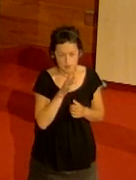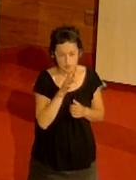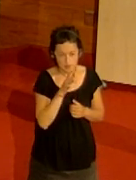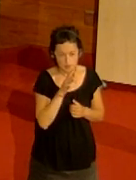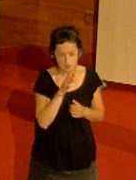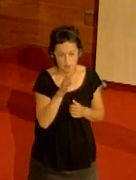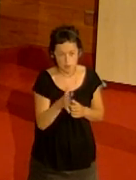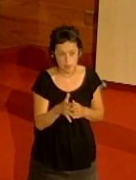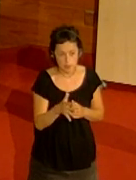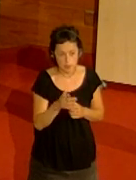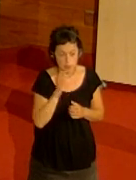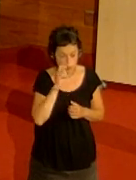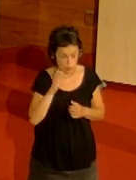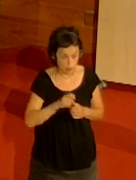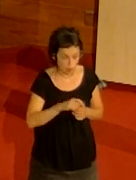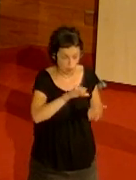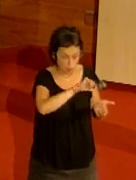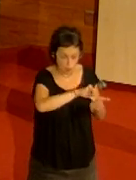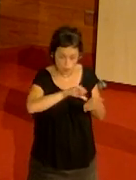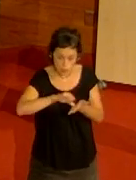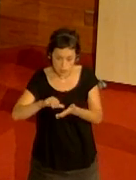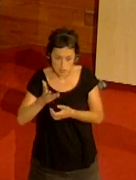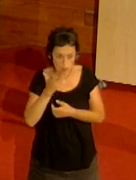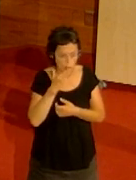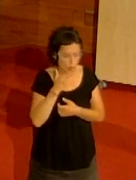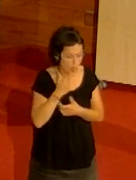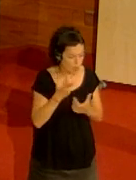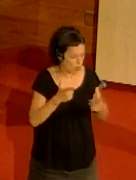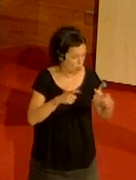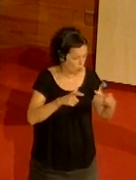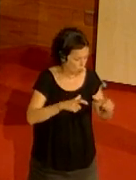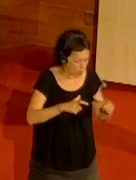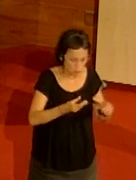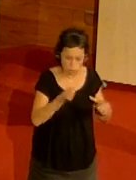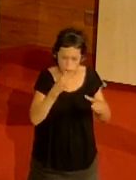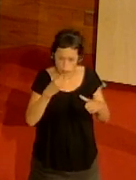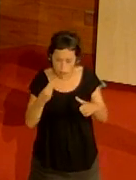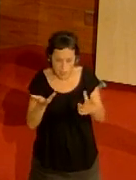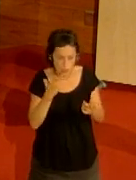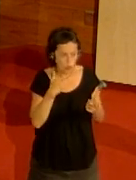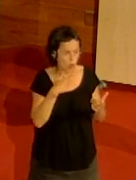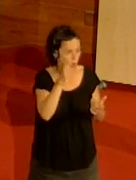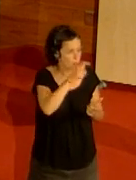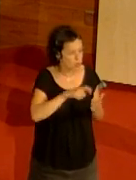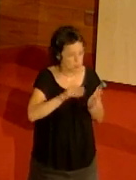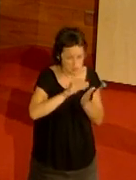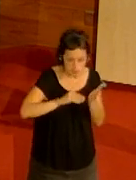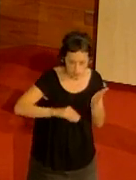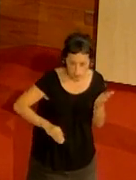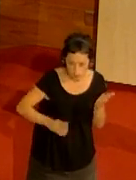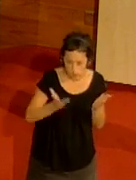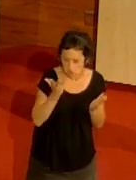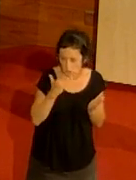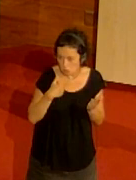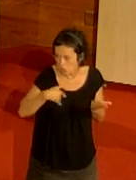ciudades de Ucrania que conozcamos o platos de comida o escritores o no